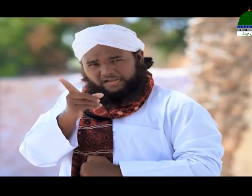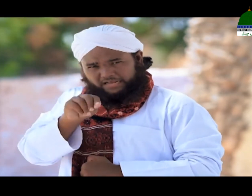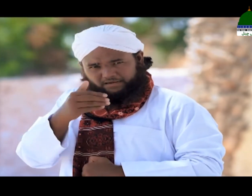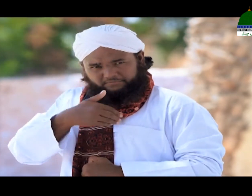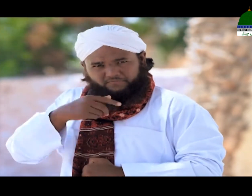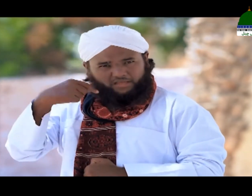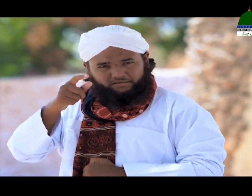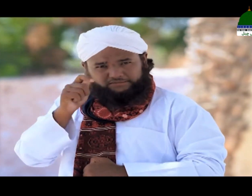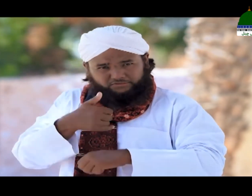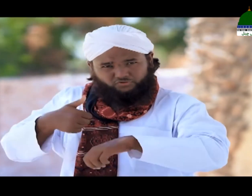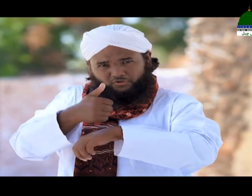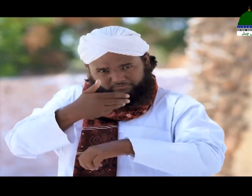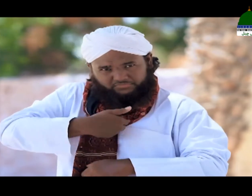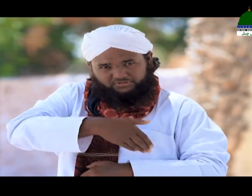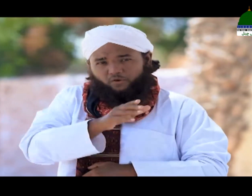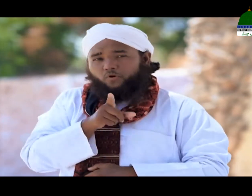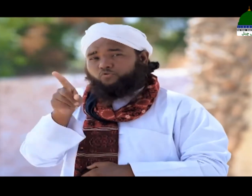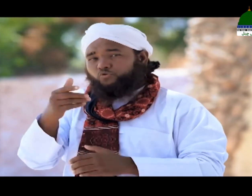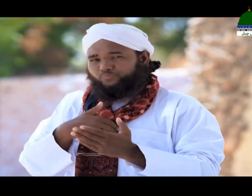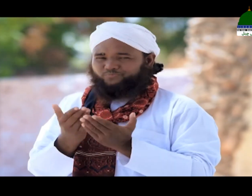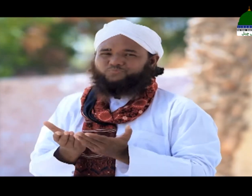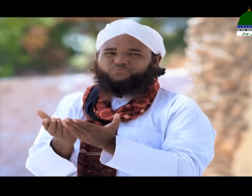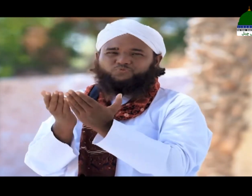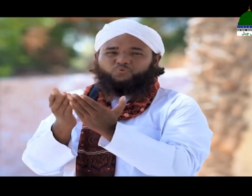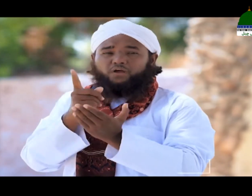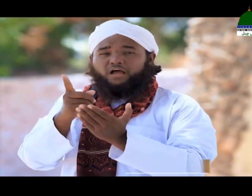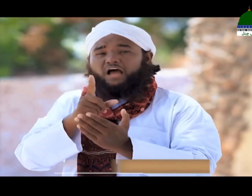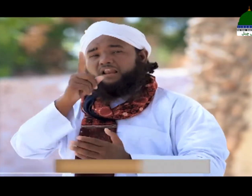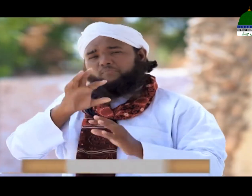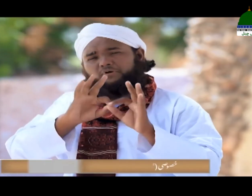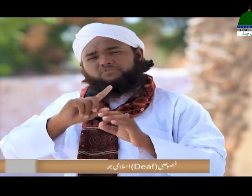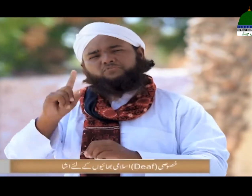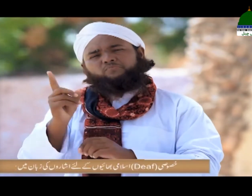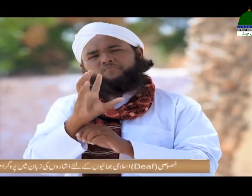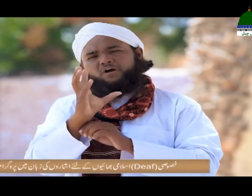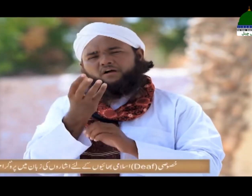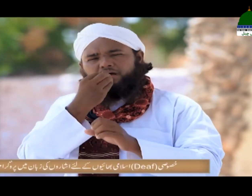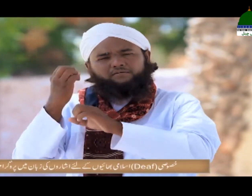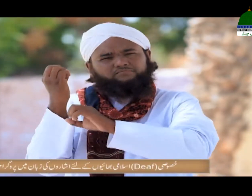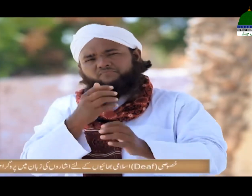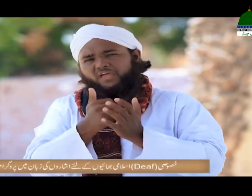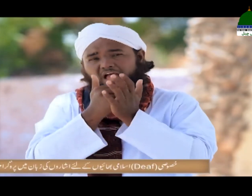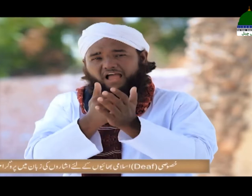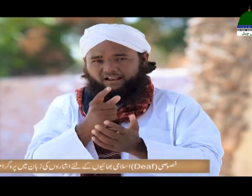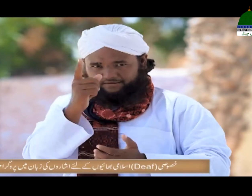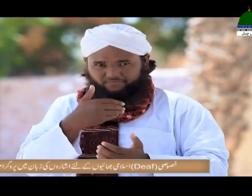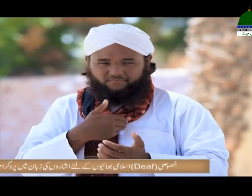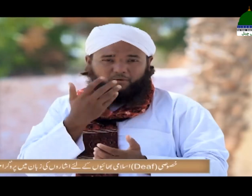گا، تم دعا کرنا، اللہ پاک تمام مخلوق کو رزق دینے والا ہے، وہ ہمیں بھی محروم نہ رکھے